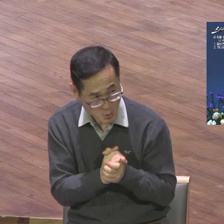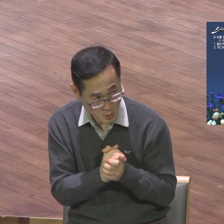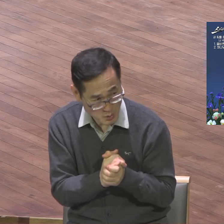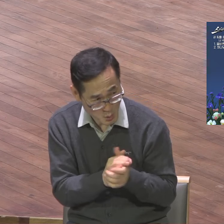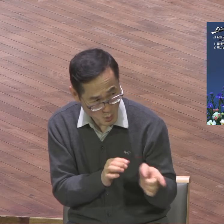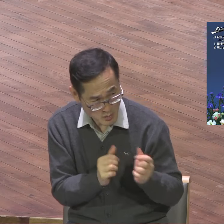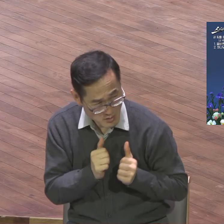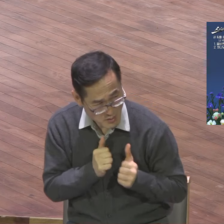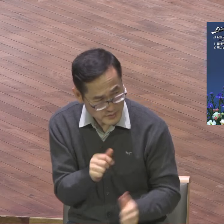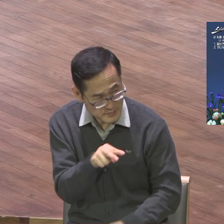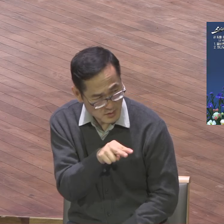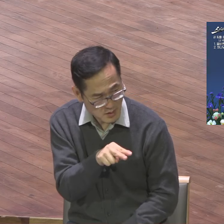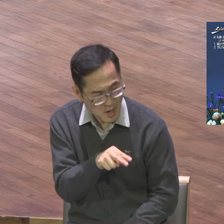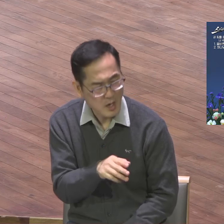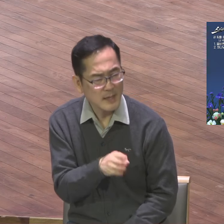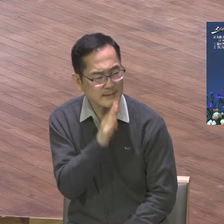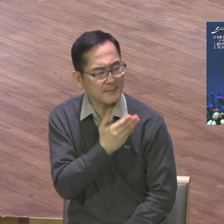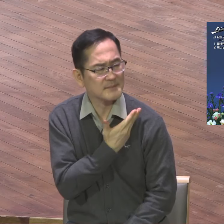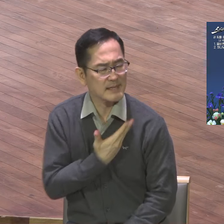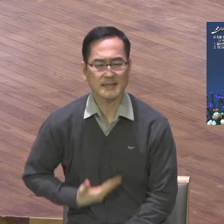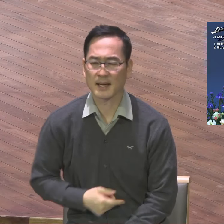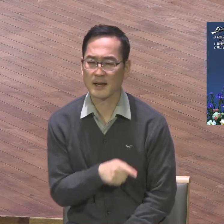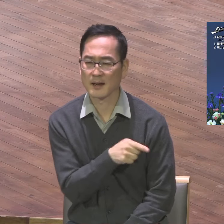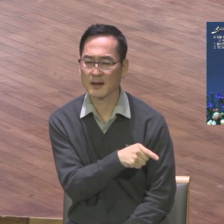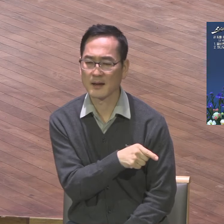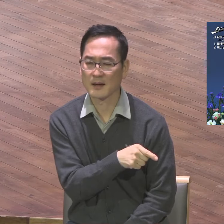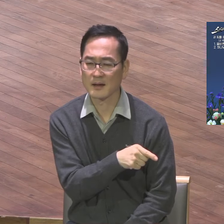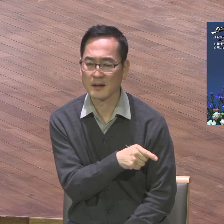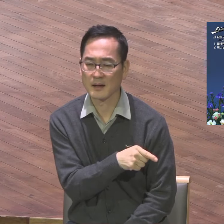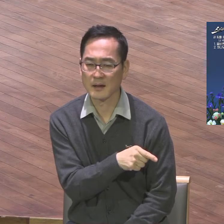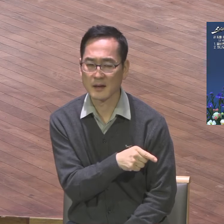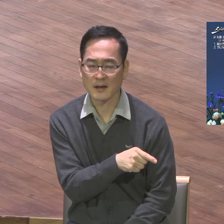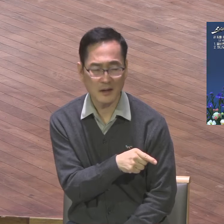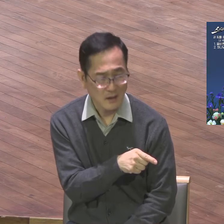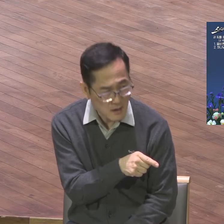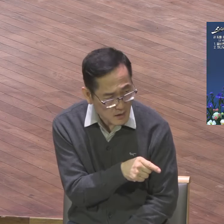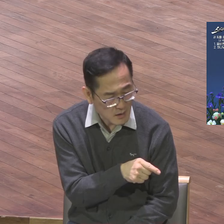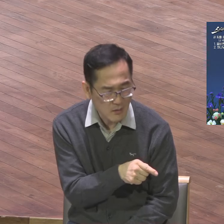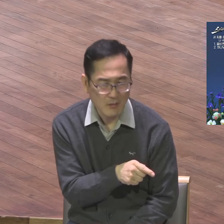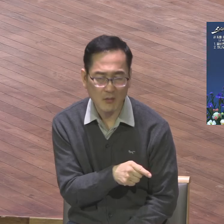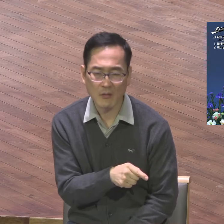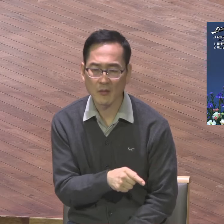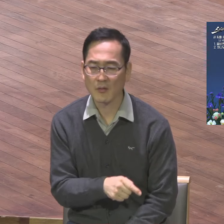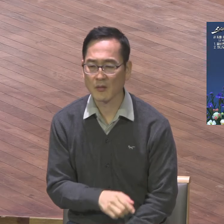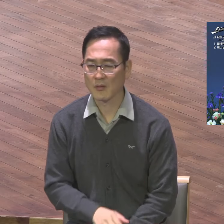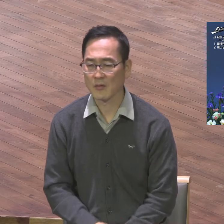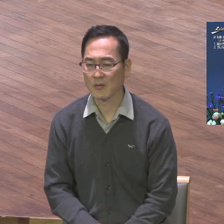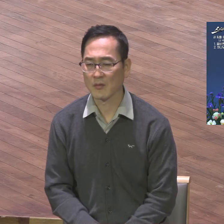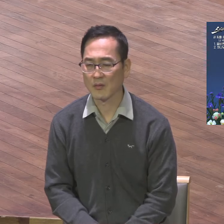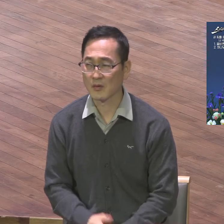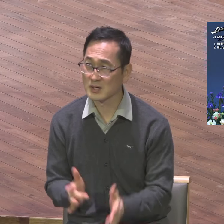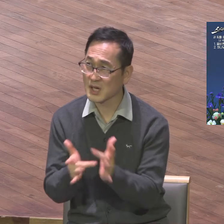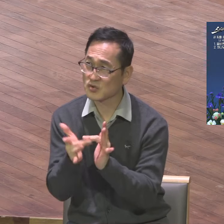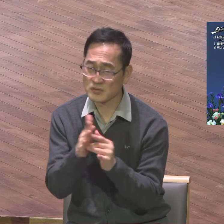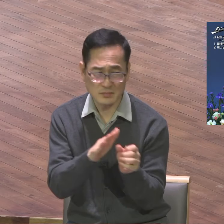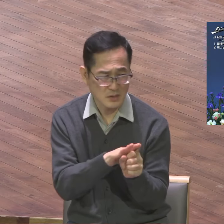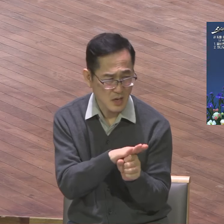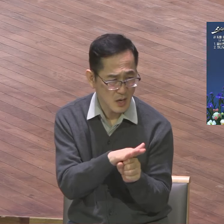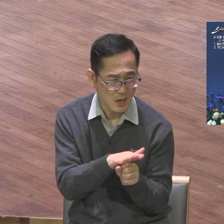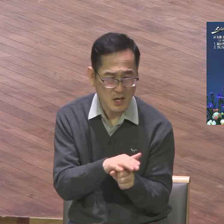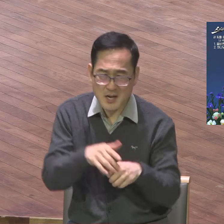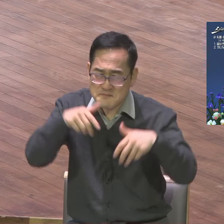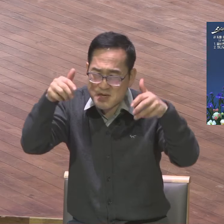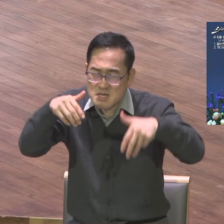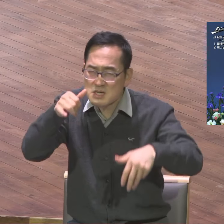제자들이구나. 한 분 한 분 얼마나 소중한지. 이런 태풍이 불고 있는데도 거의 변함없이